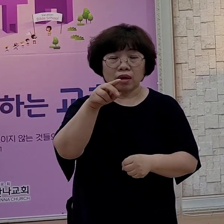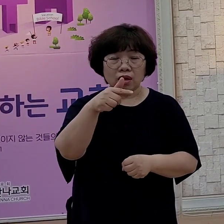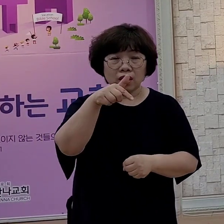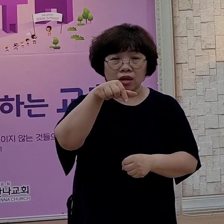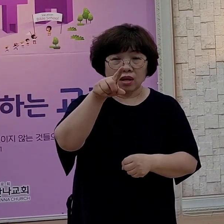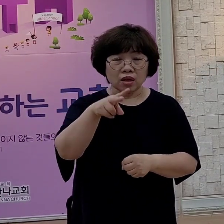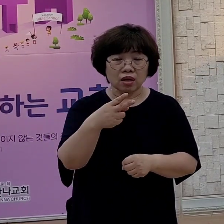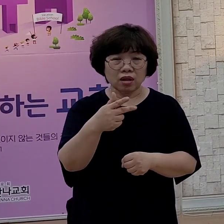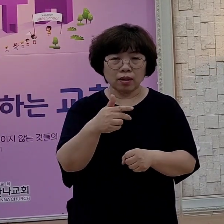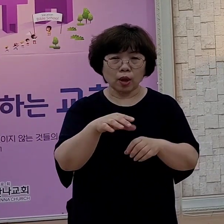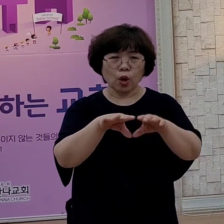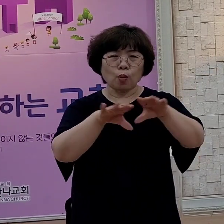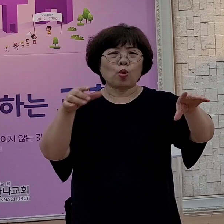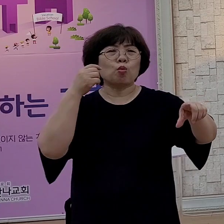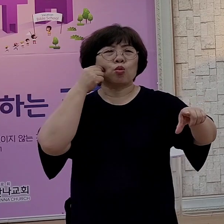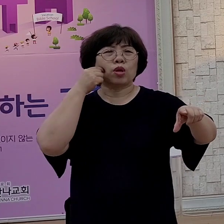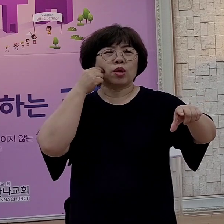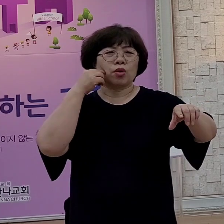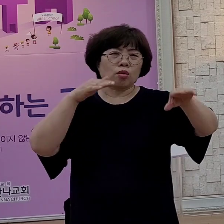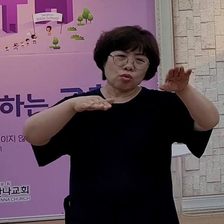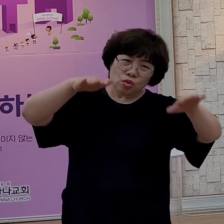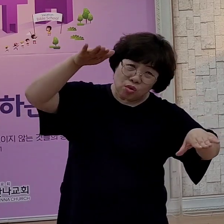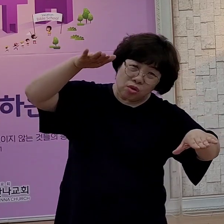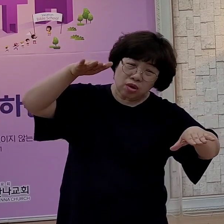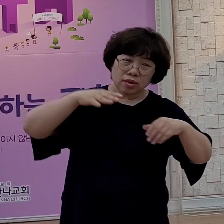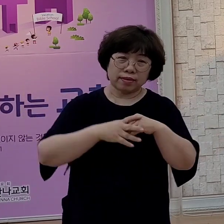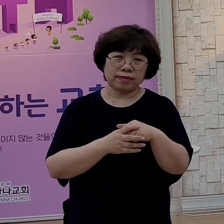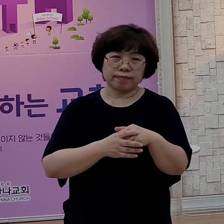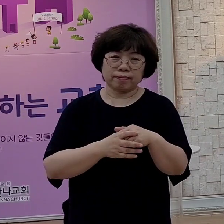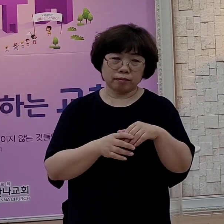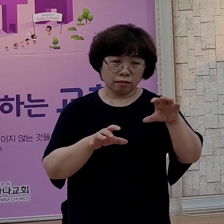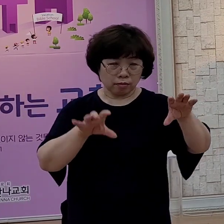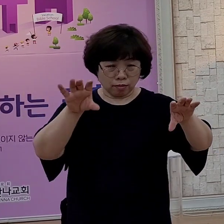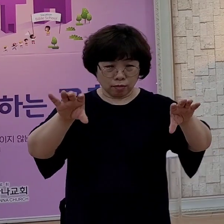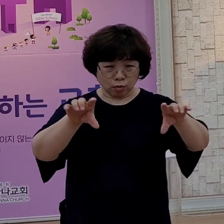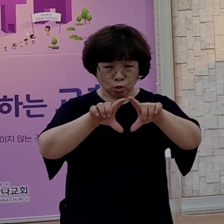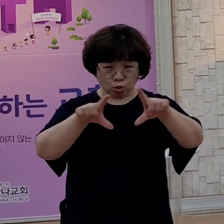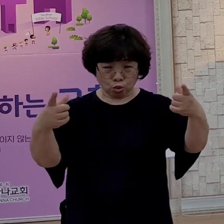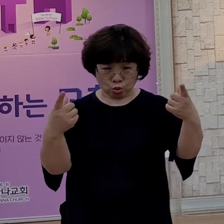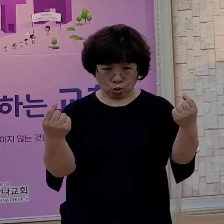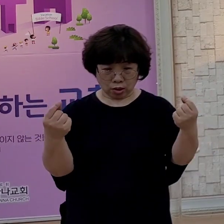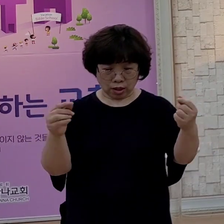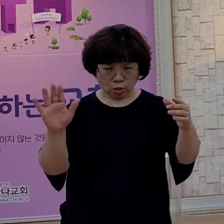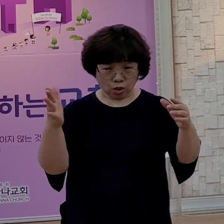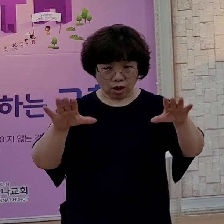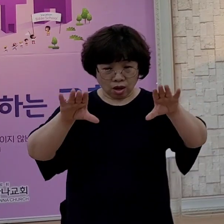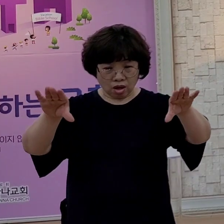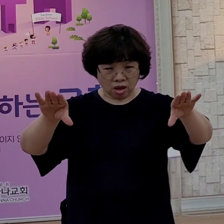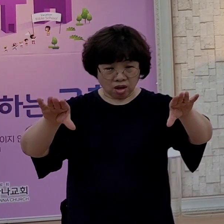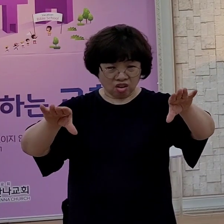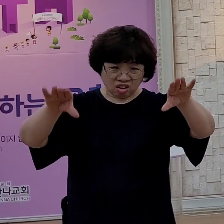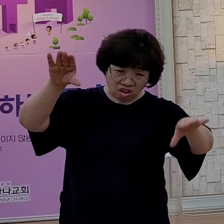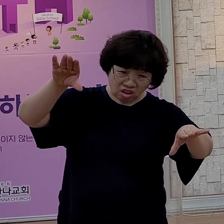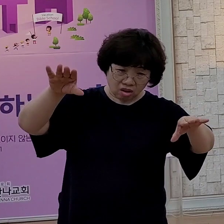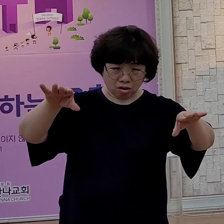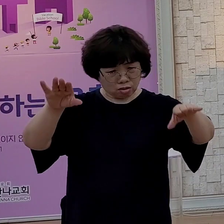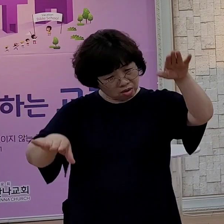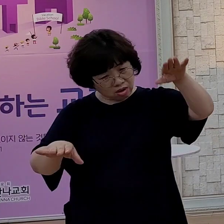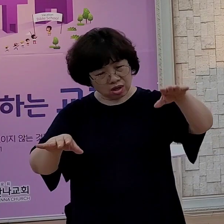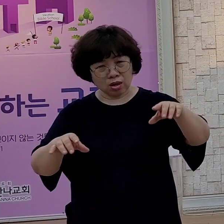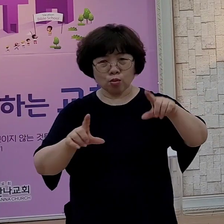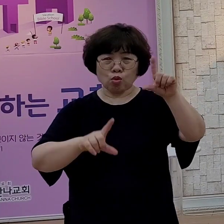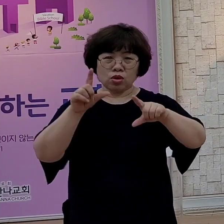공정하지 못하고 한쪽으로 치우치는 것을 편견이라고. 공정하지 못하잖아요. 한쪽으로 치우친다. 이게